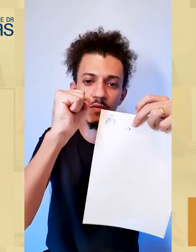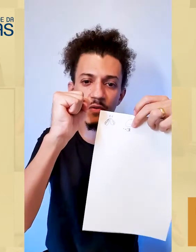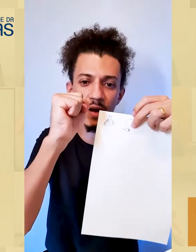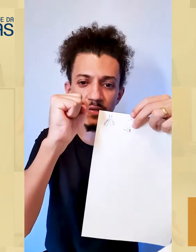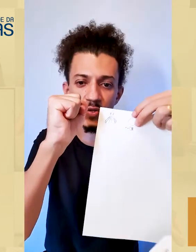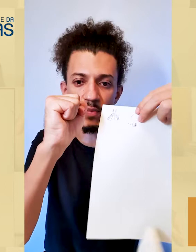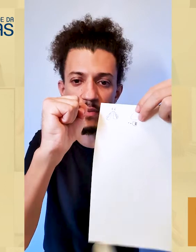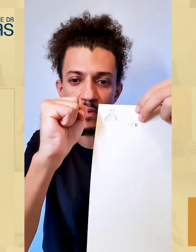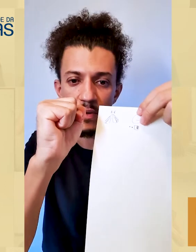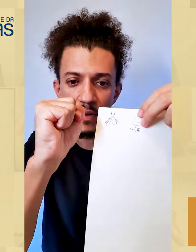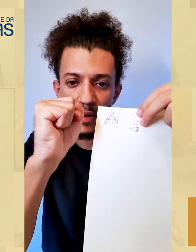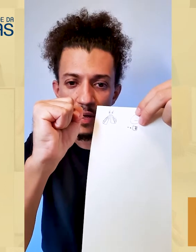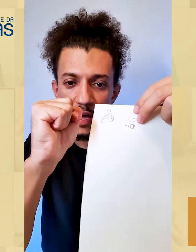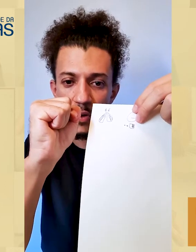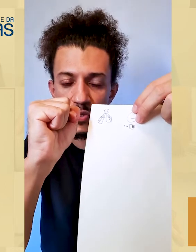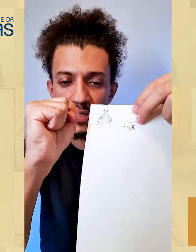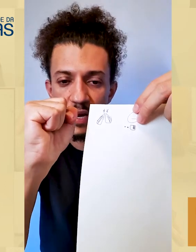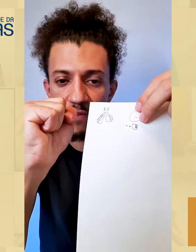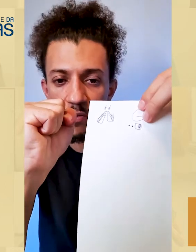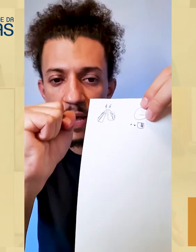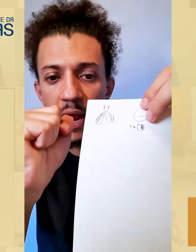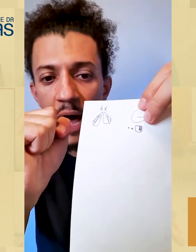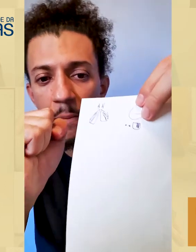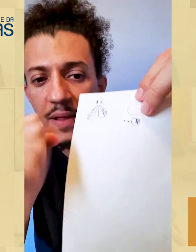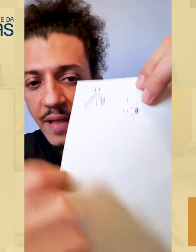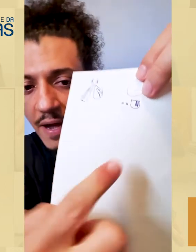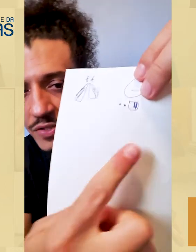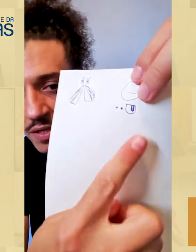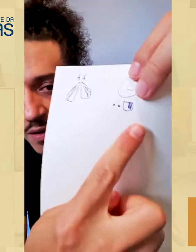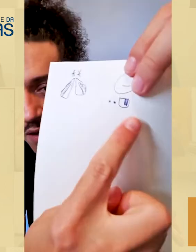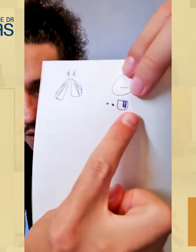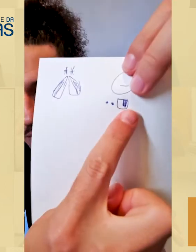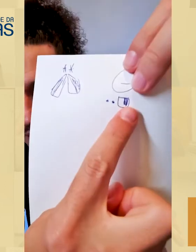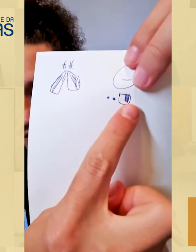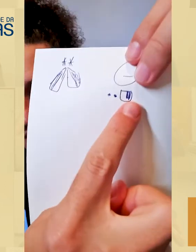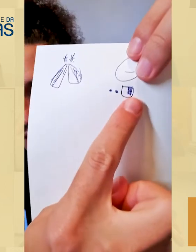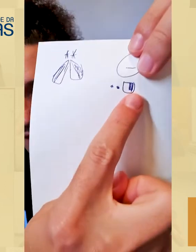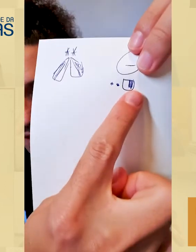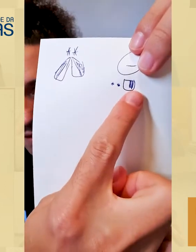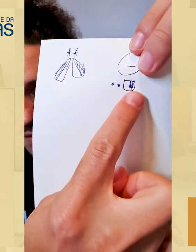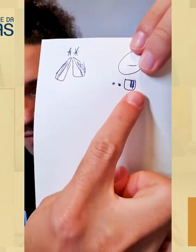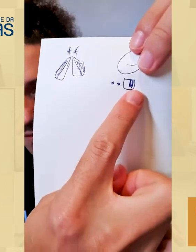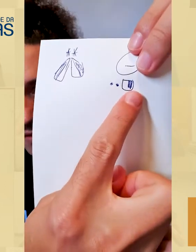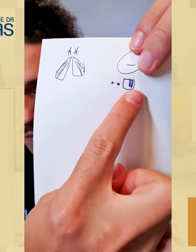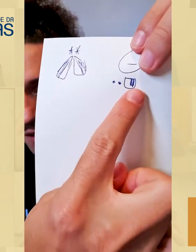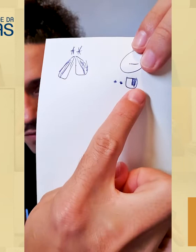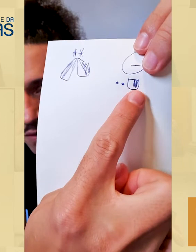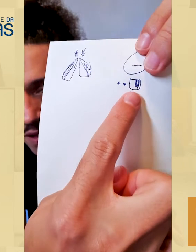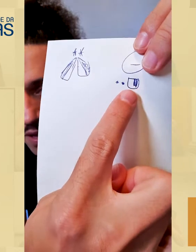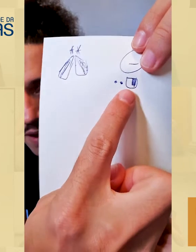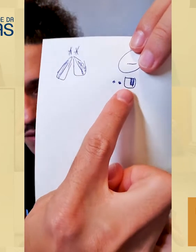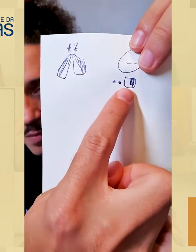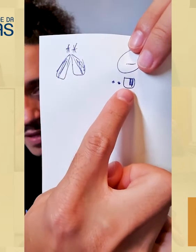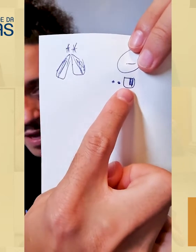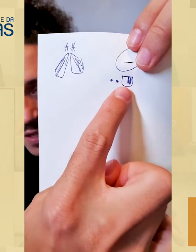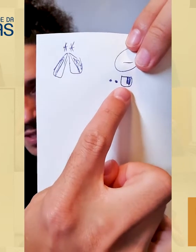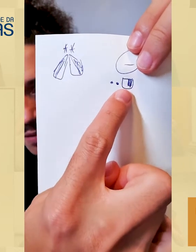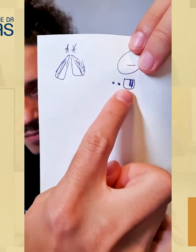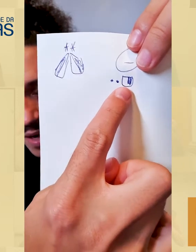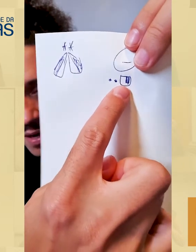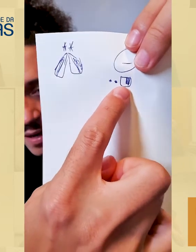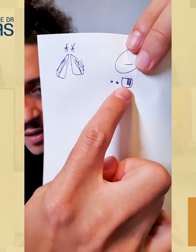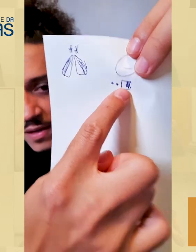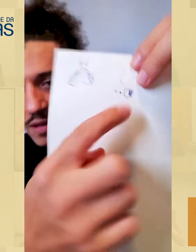esta configuração de mão. Eu estou escrevendo ela a metade preenchida de preto e a outra